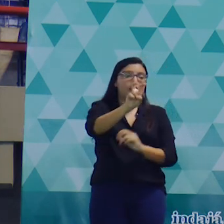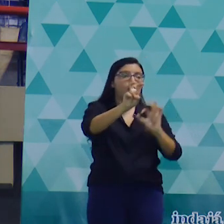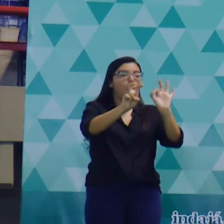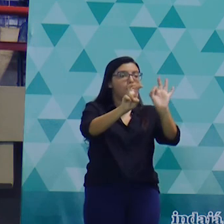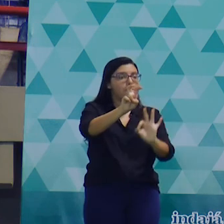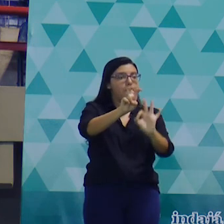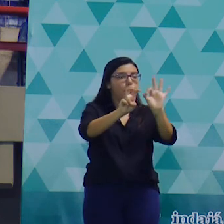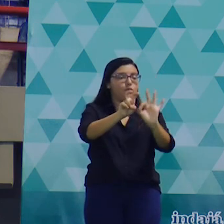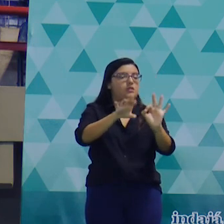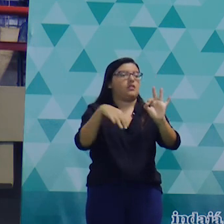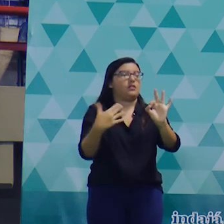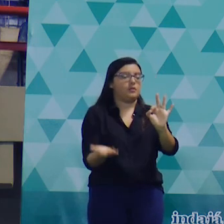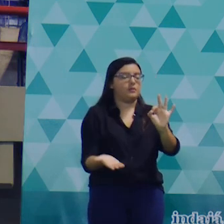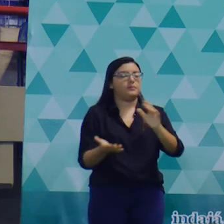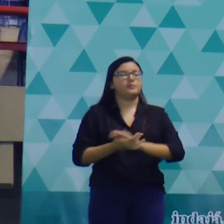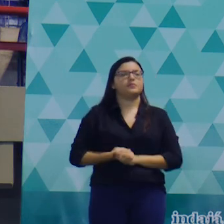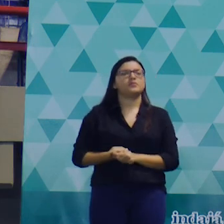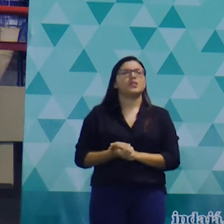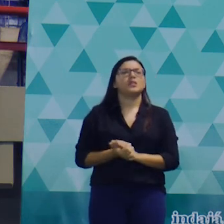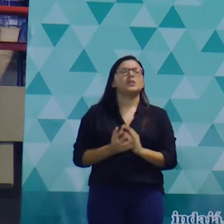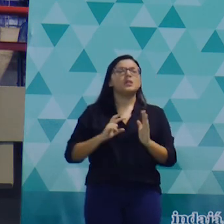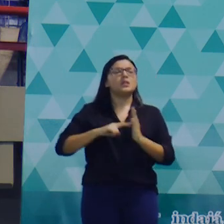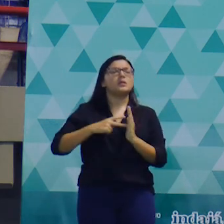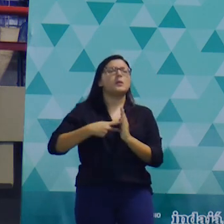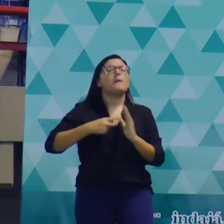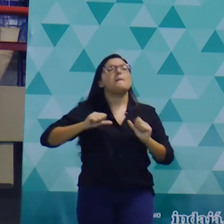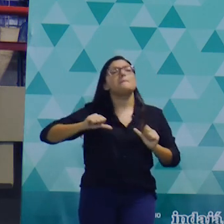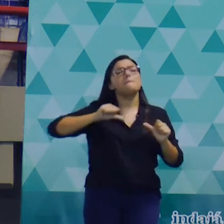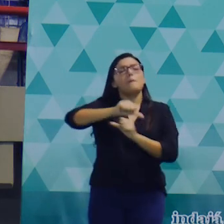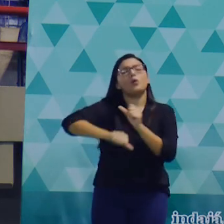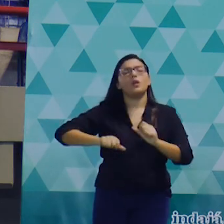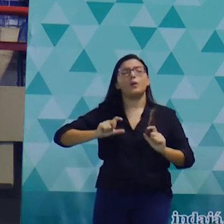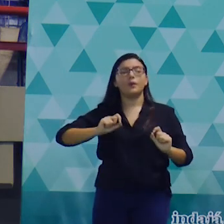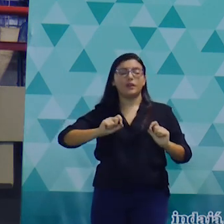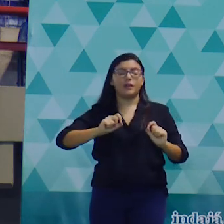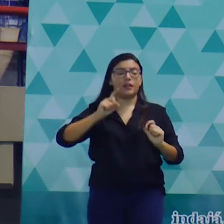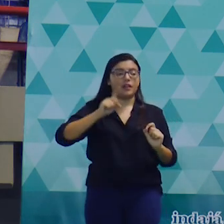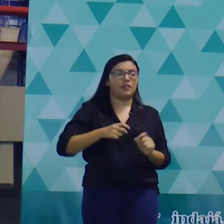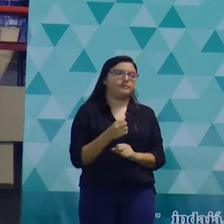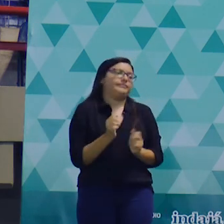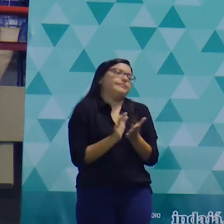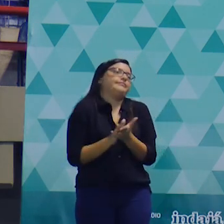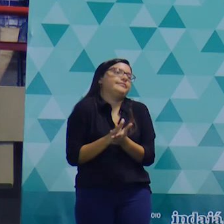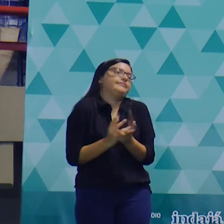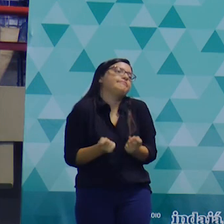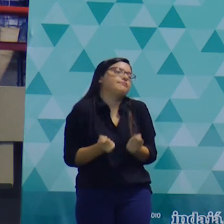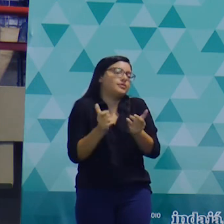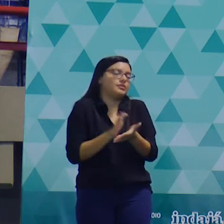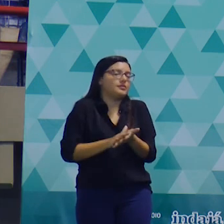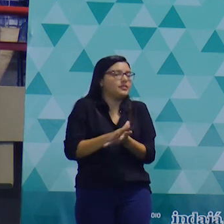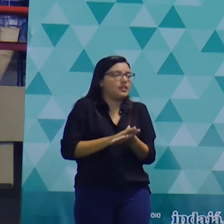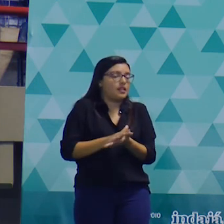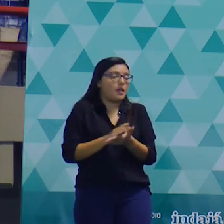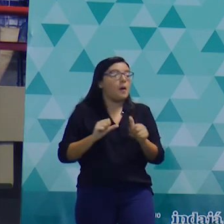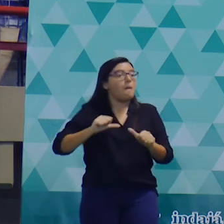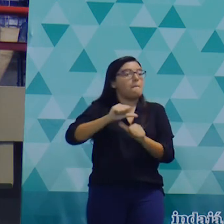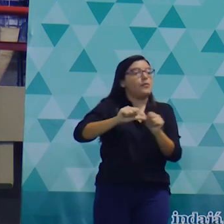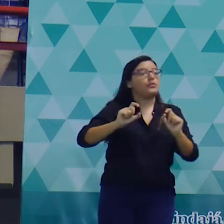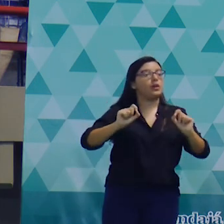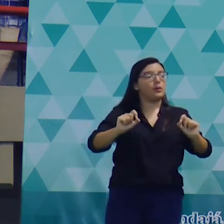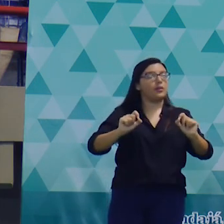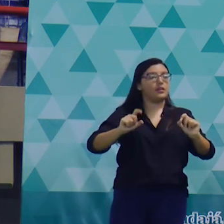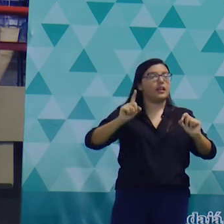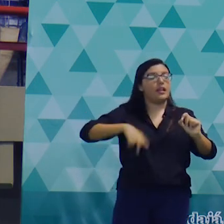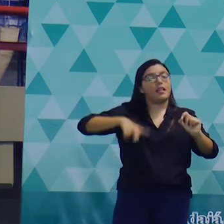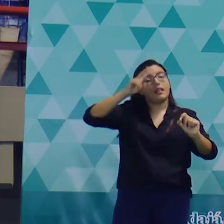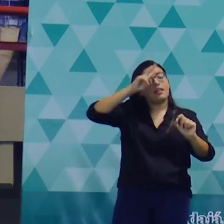7,95%. O que é que isso muda na nossa resolução? Quase nada. A única coisa que muda é que você vai ter